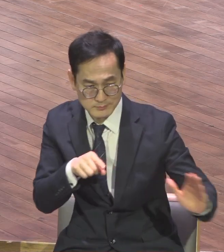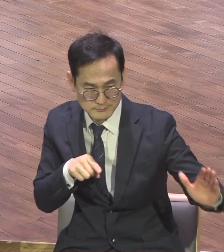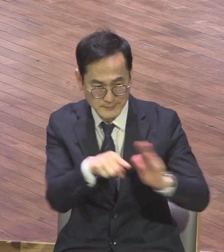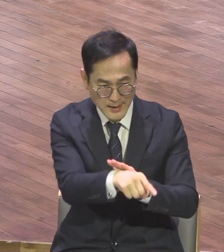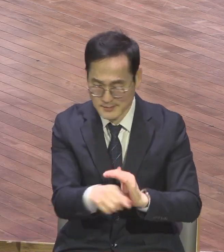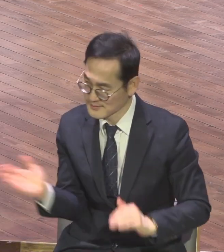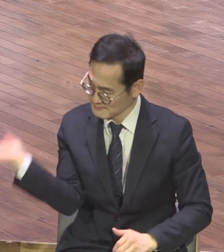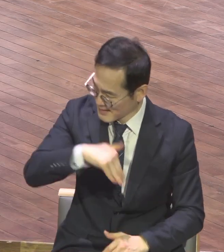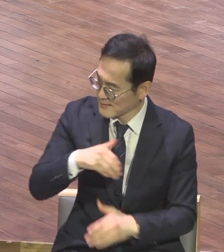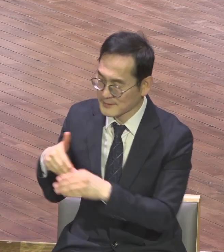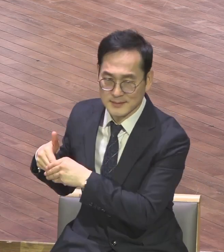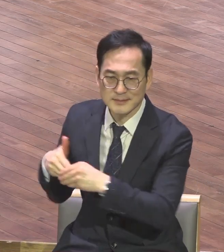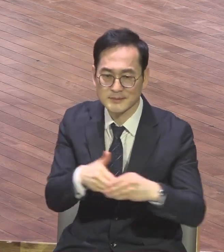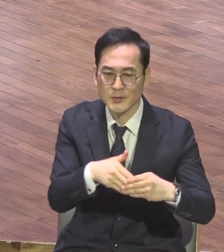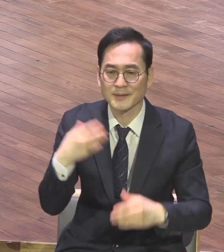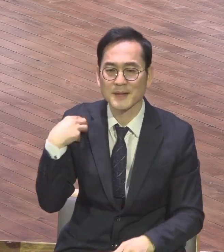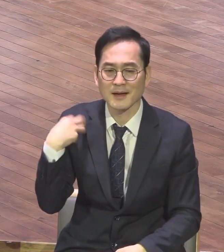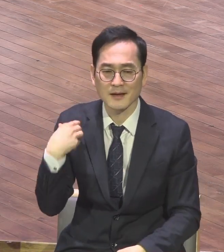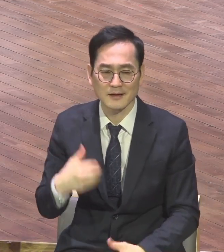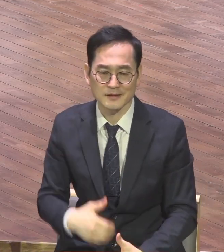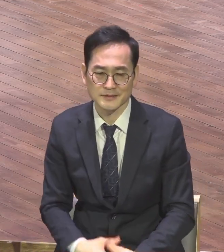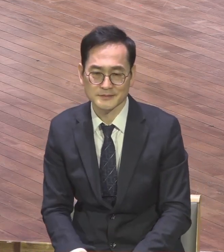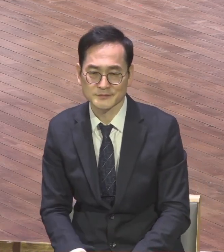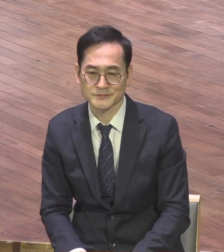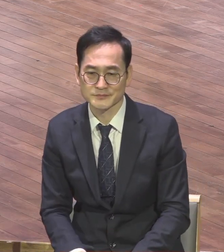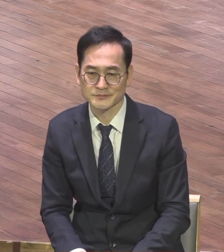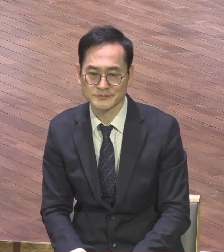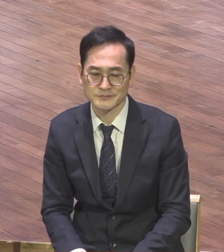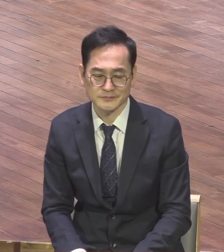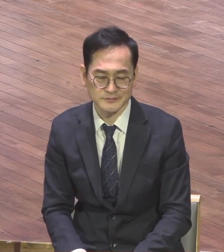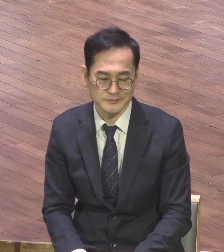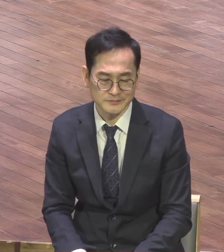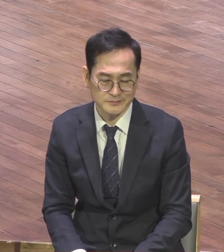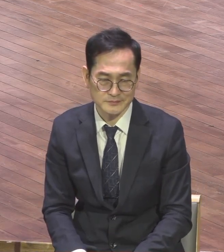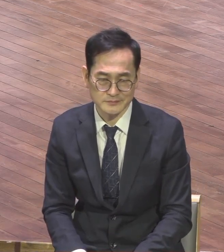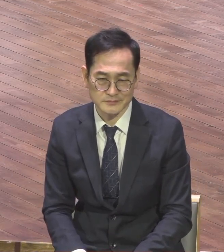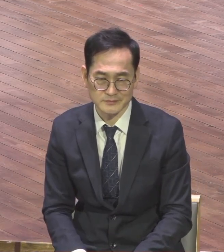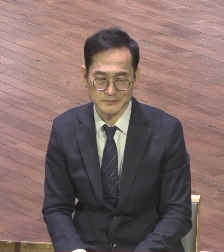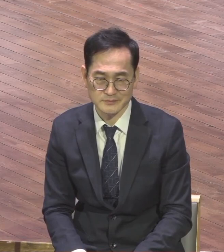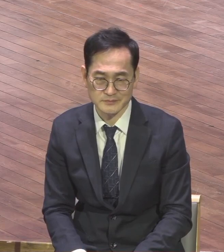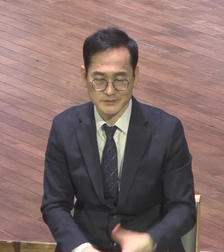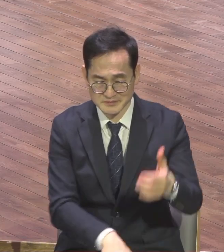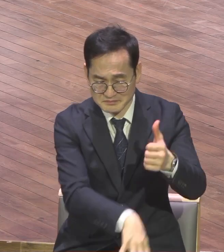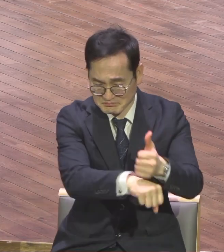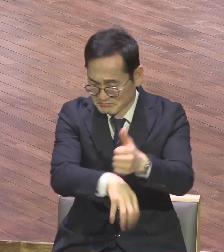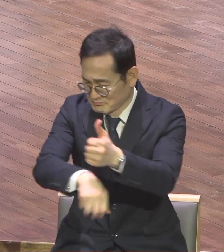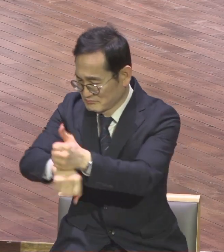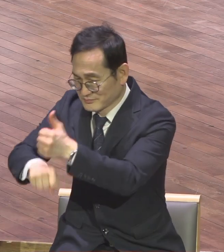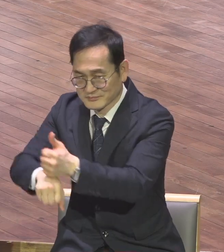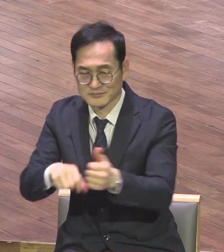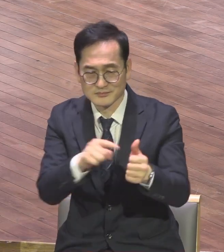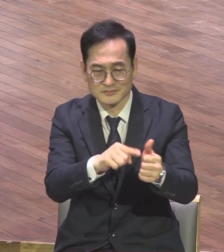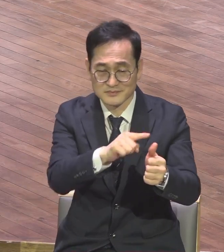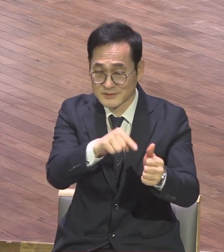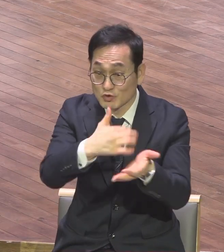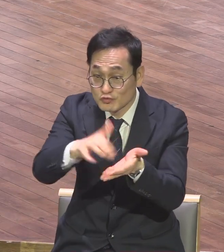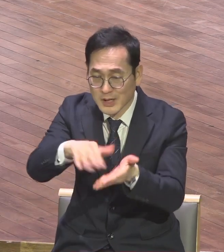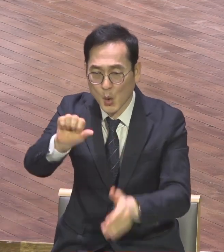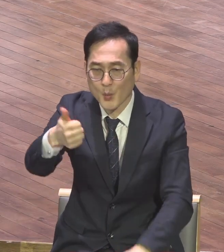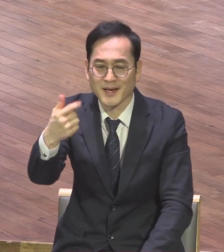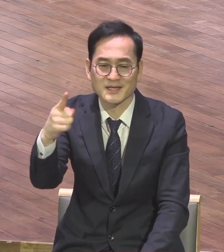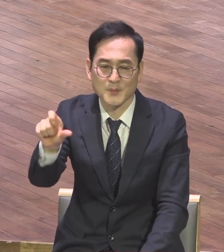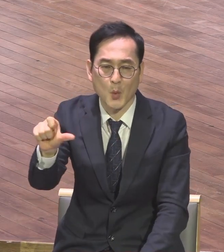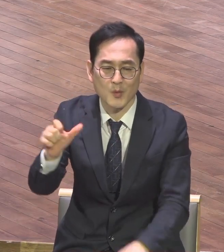사령관으로. 아멘. 사령관이 515명이 생기는 거예요. 식장에서 일하면서 남의 집에서